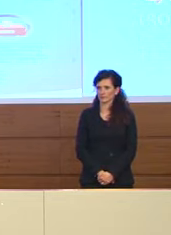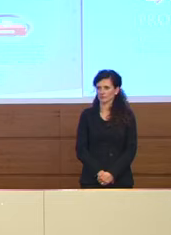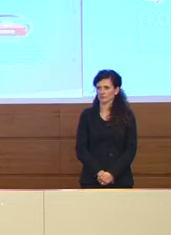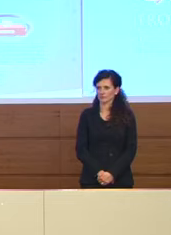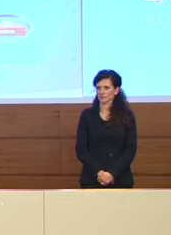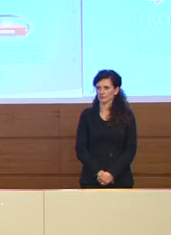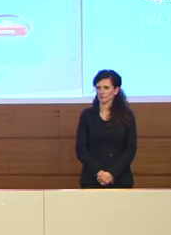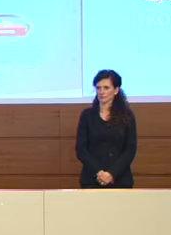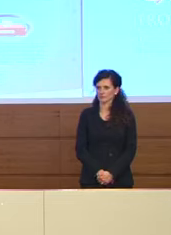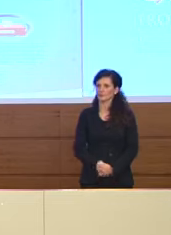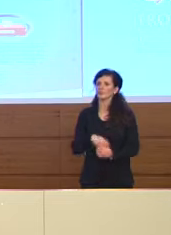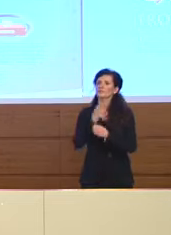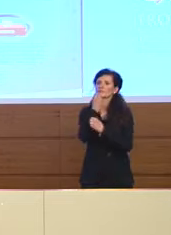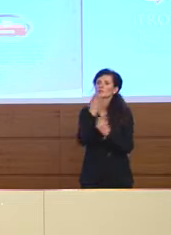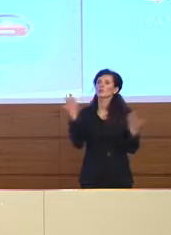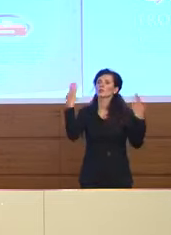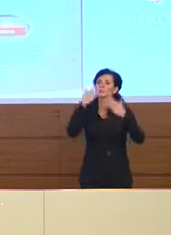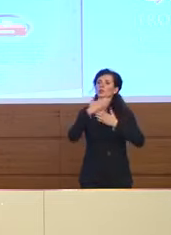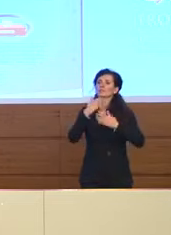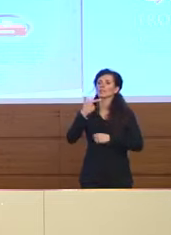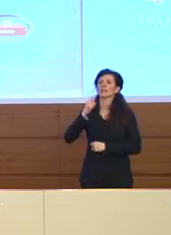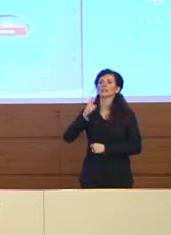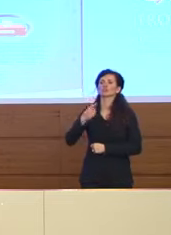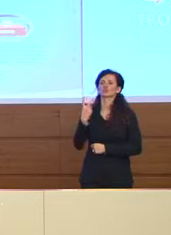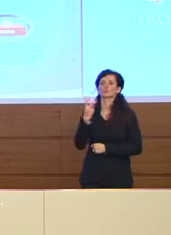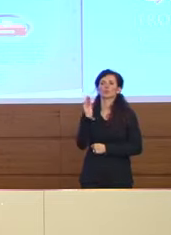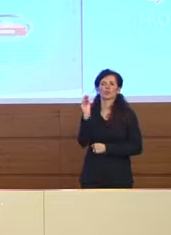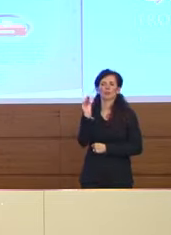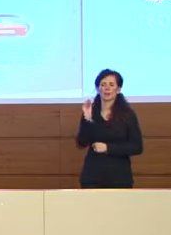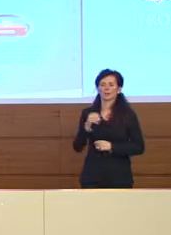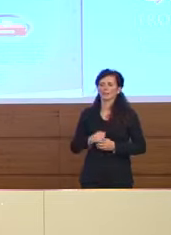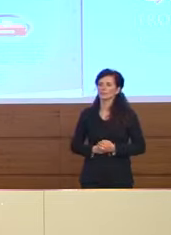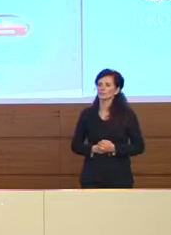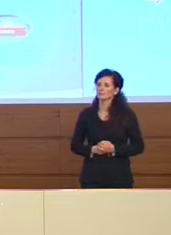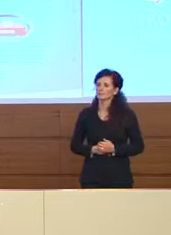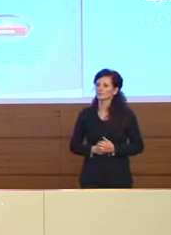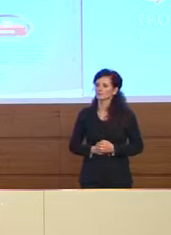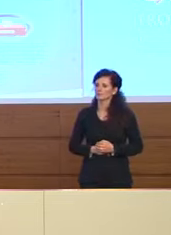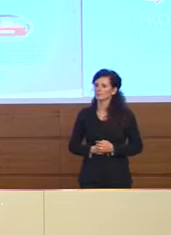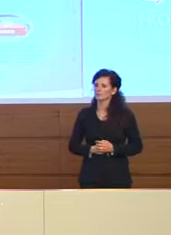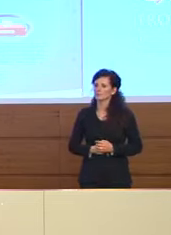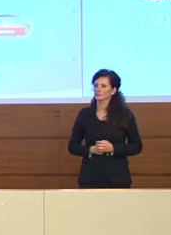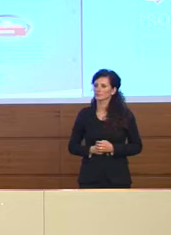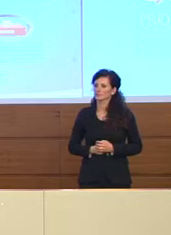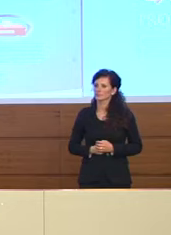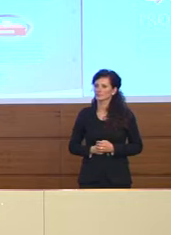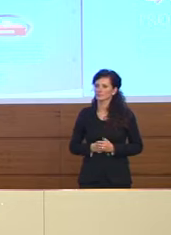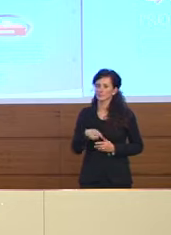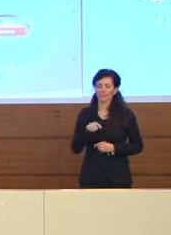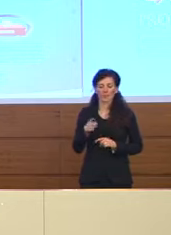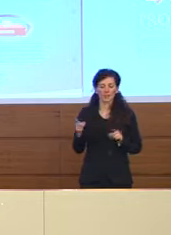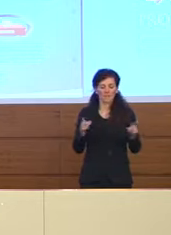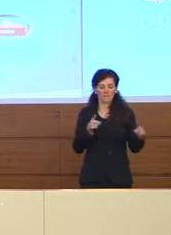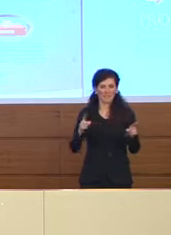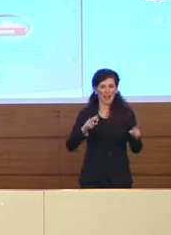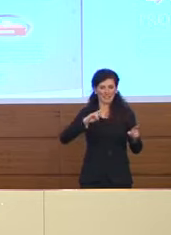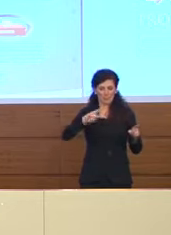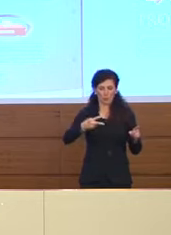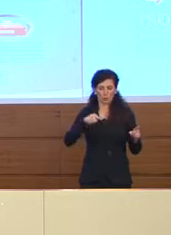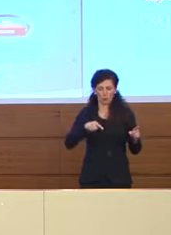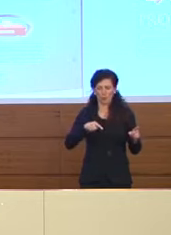buonasera daniele terraroli tg2 io volevo chiedervi premesso che nella fase ii servirà comunque